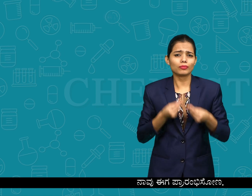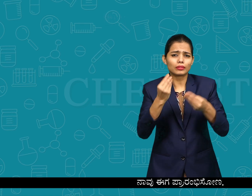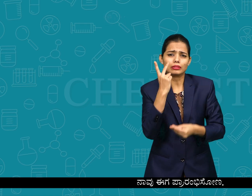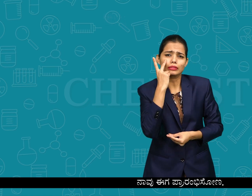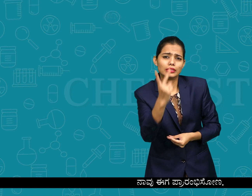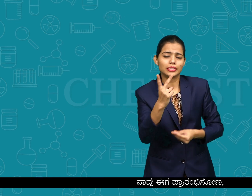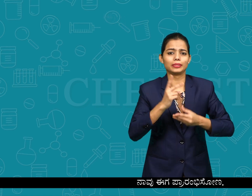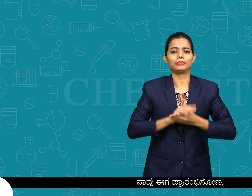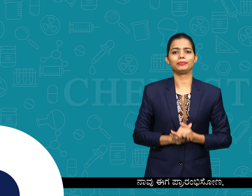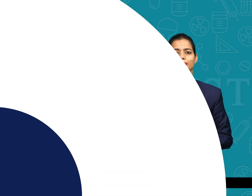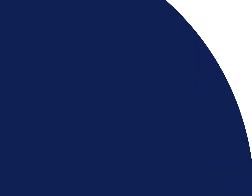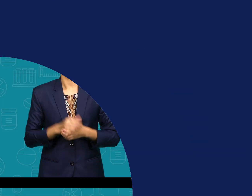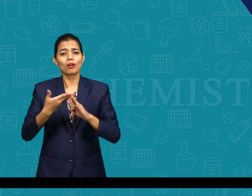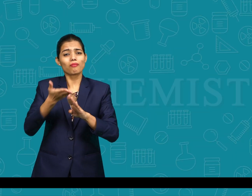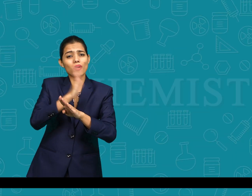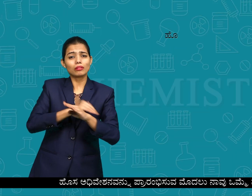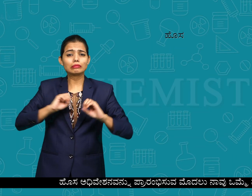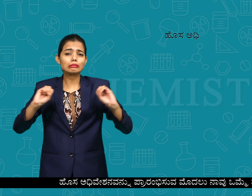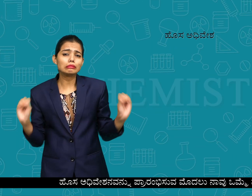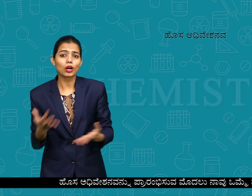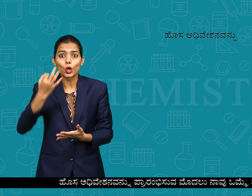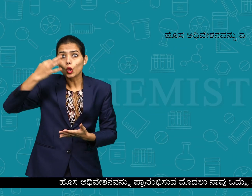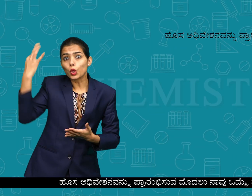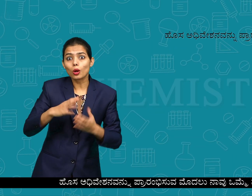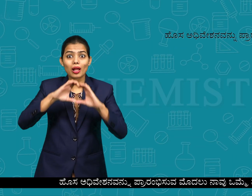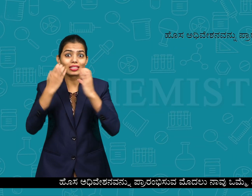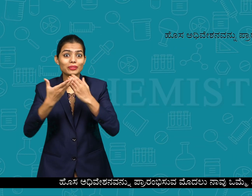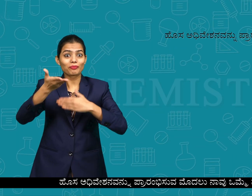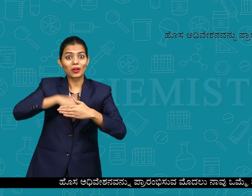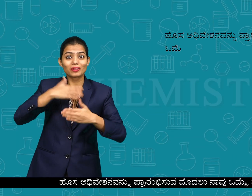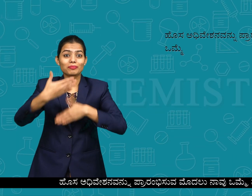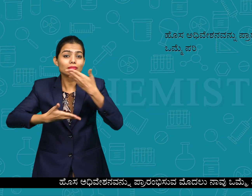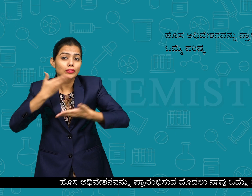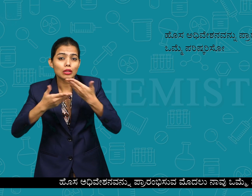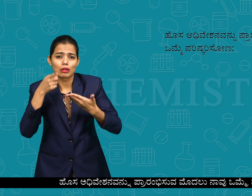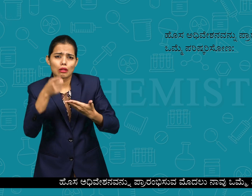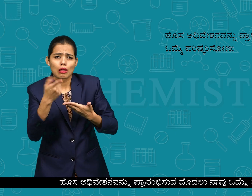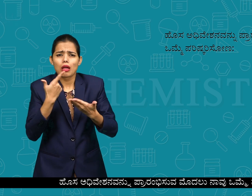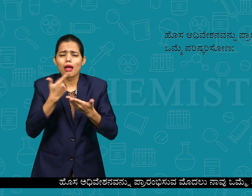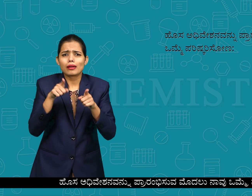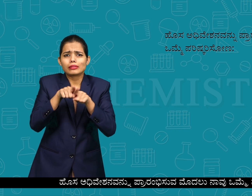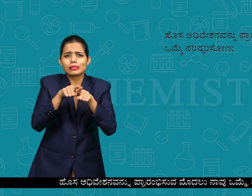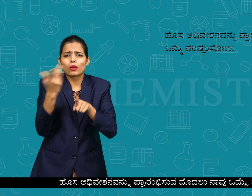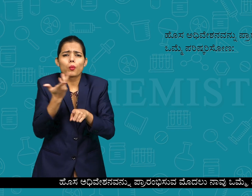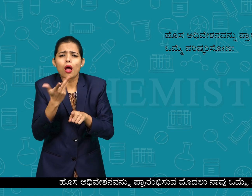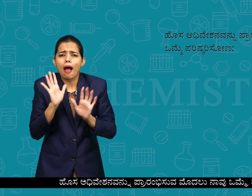ನಾವು ಈಗ ಪ್ರಾರಂಭಿಸೋಣ. ಹೊಸ ಅಧಿವೇಶನವನ್ನು ಪ್ರಾರಂಭಿಸುವ ಮೊದಲು ನಾವು